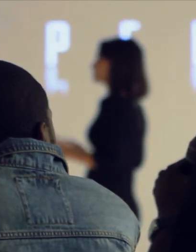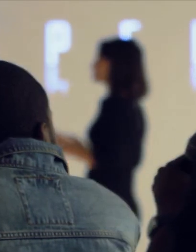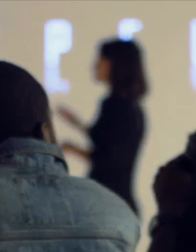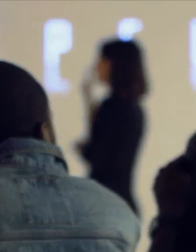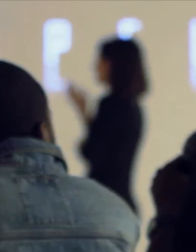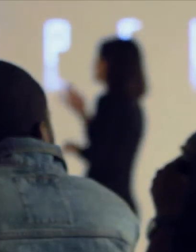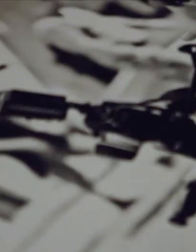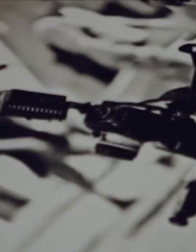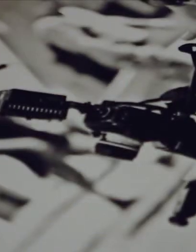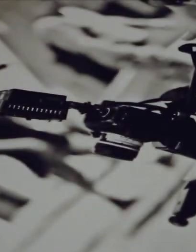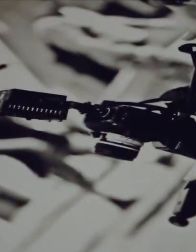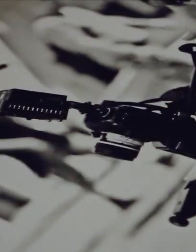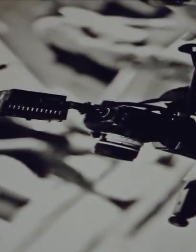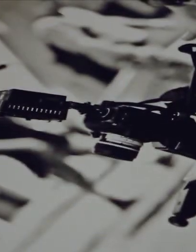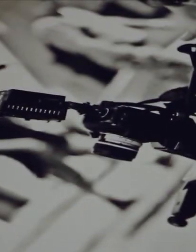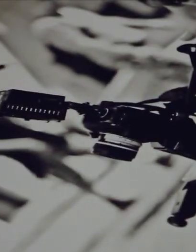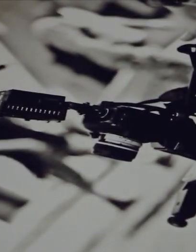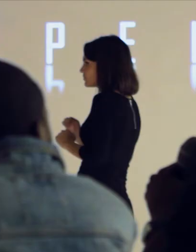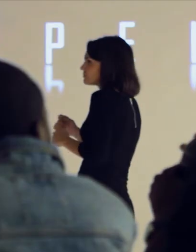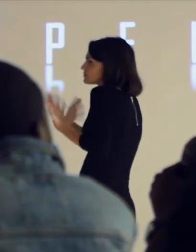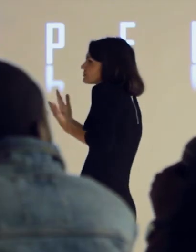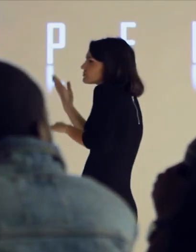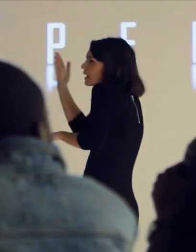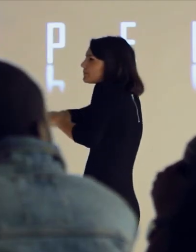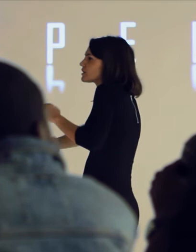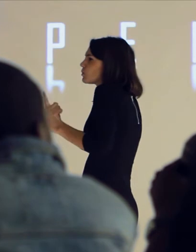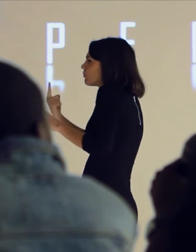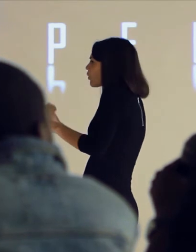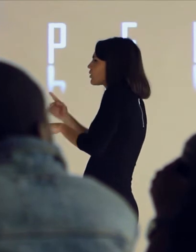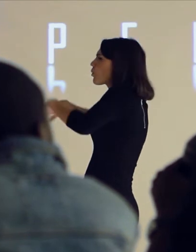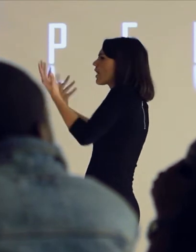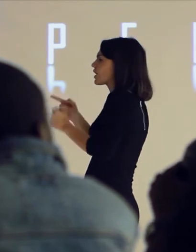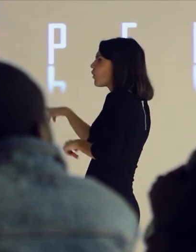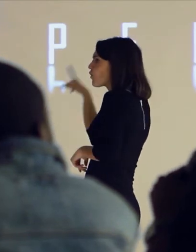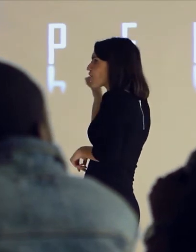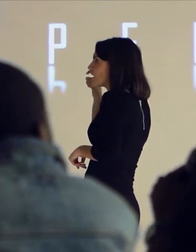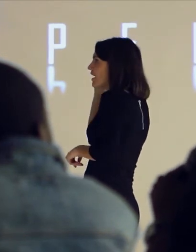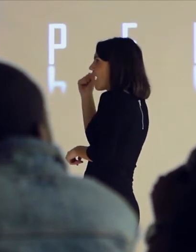quando estão num filme ou quando em algum momento, imaginem, um momento qualquer em que vocês ouvem este som,